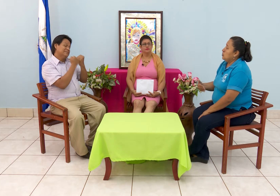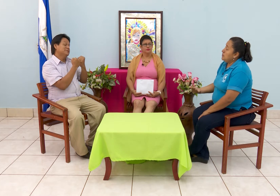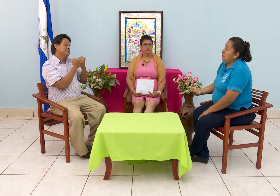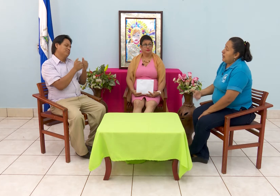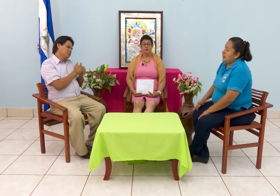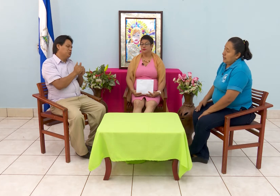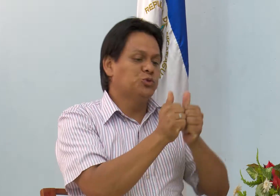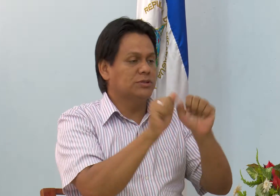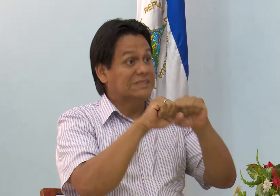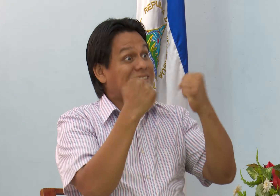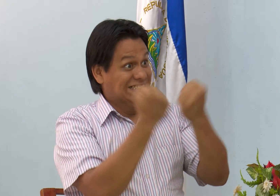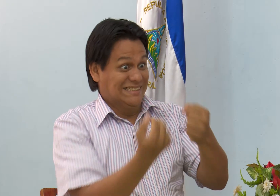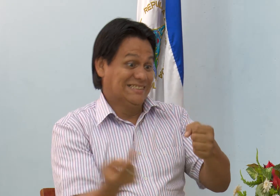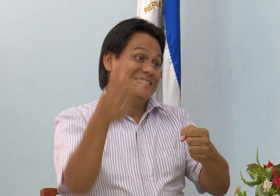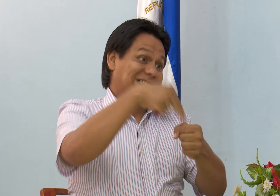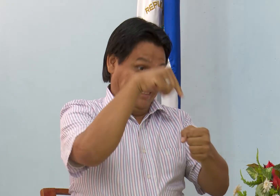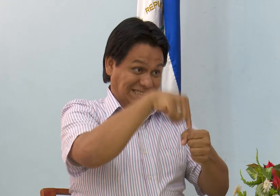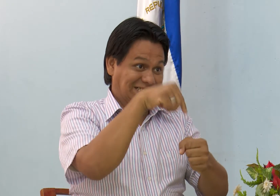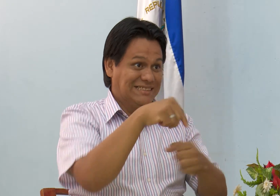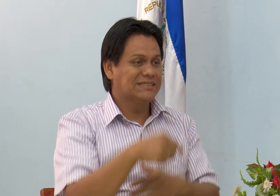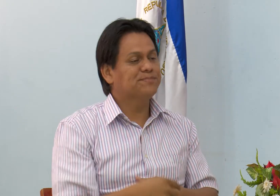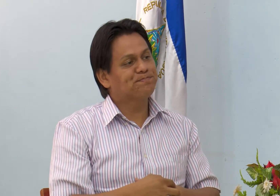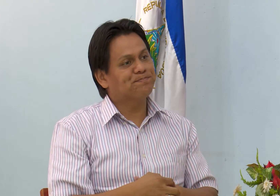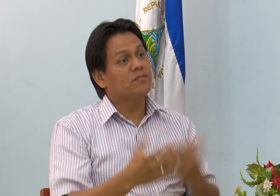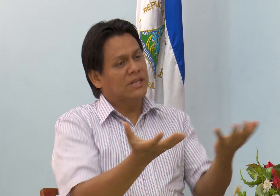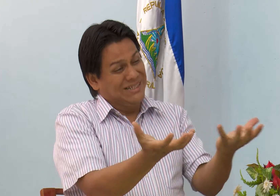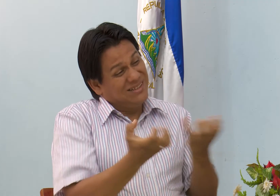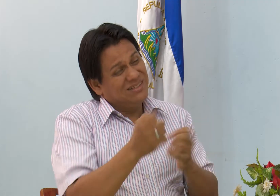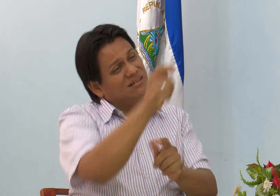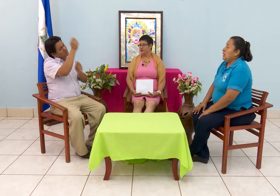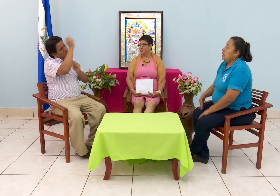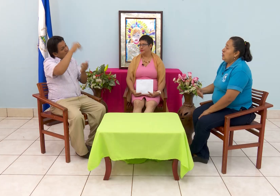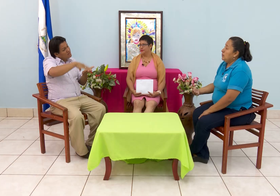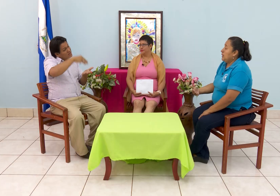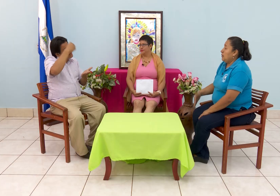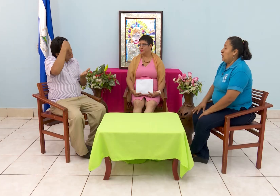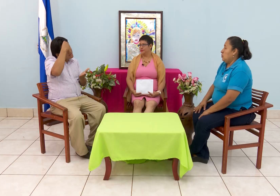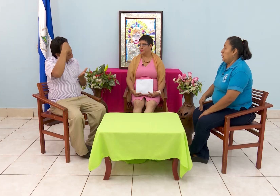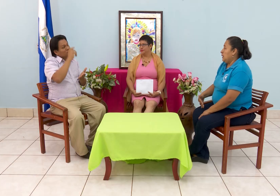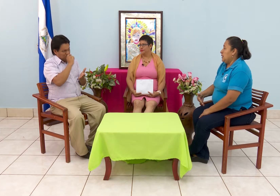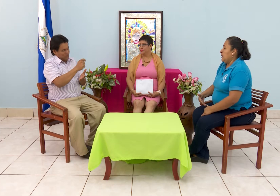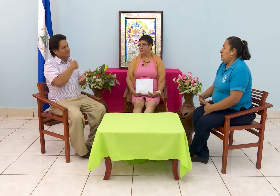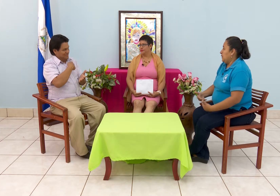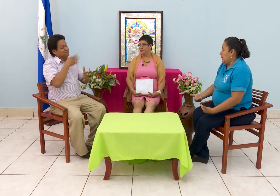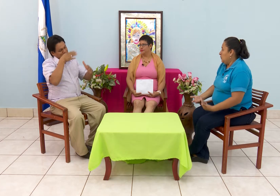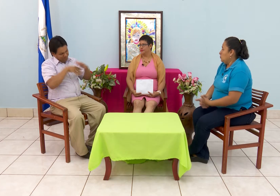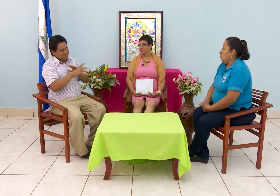mi padre, en este caso mi mamá, me llevó a la Asociación de Sordos y yo le explicaba que yo lo que quería era aprender algún tipo